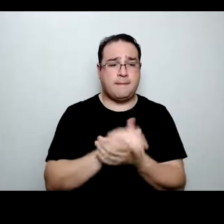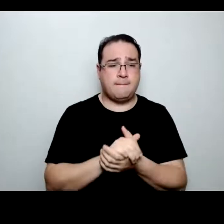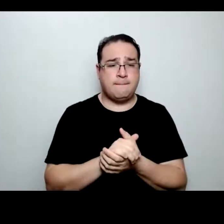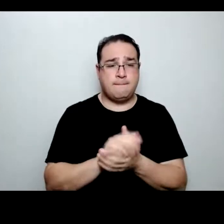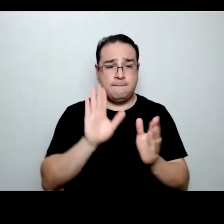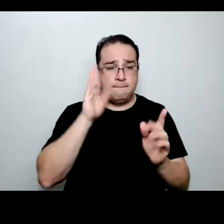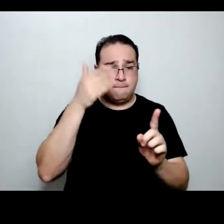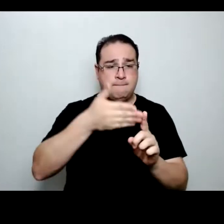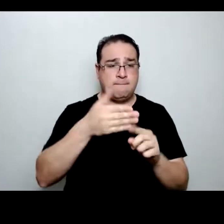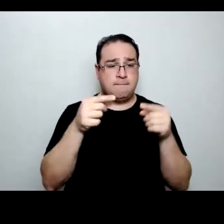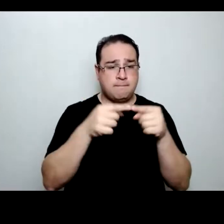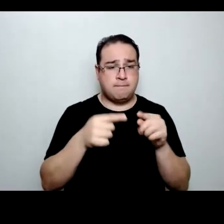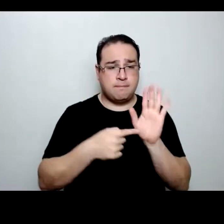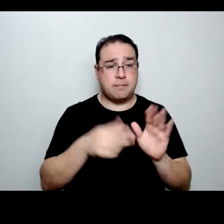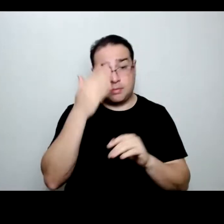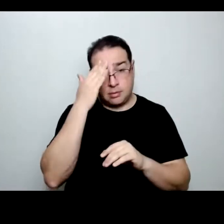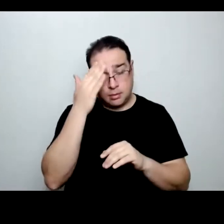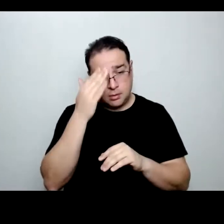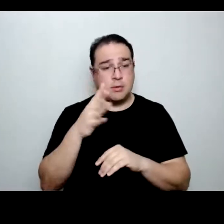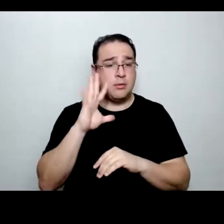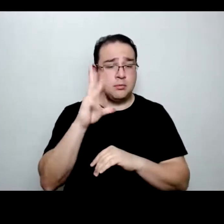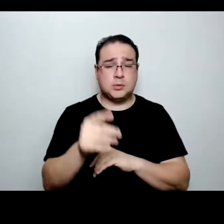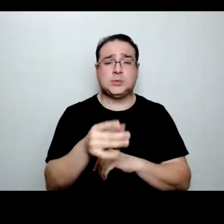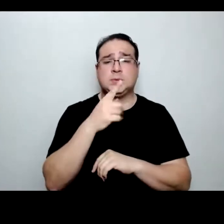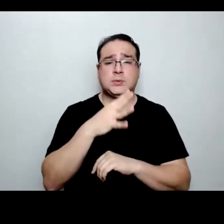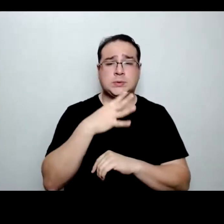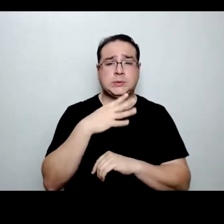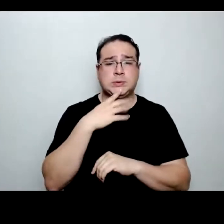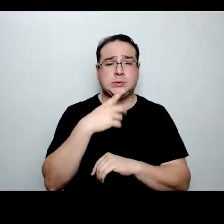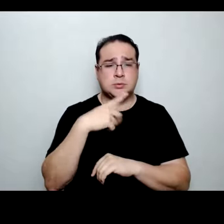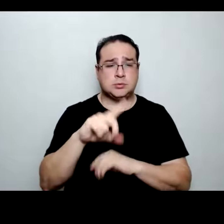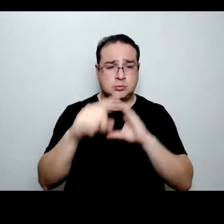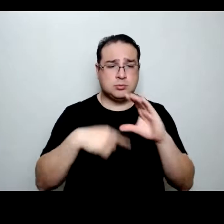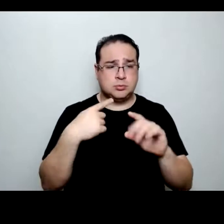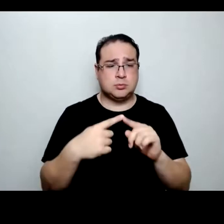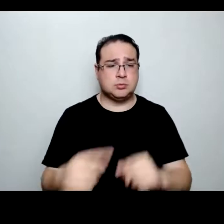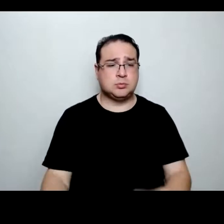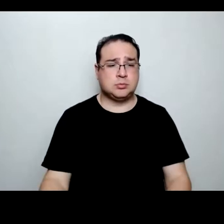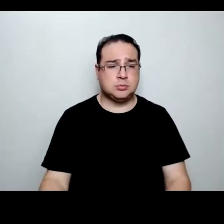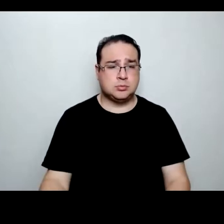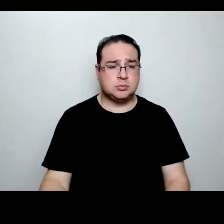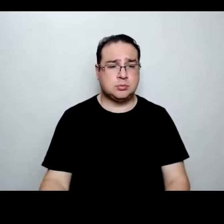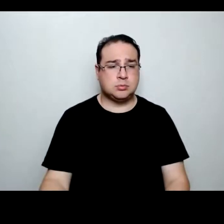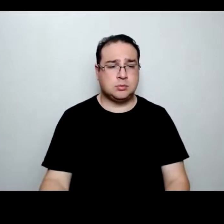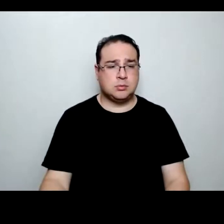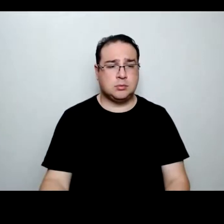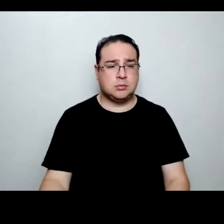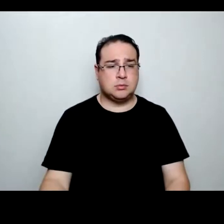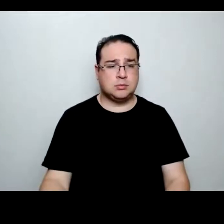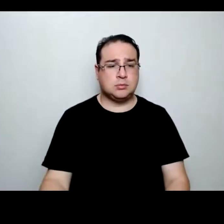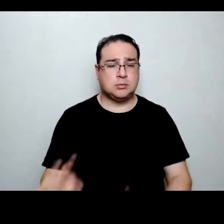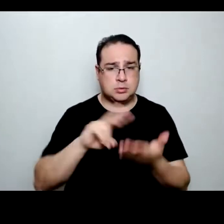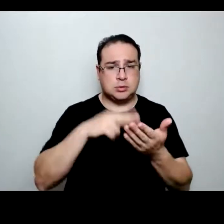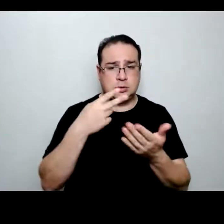missão institucional é conhecer as línguas do mundo e traduzir a Bíblia para elas.